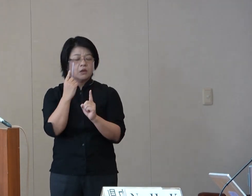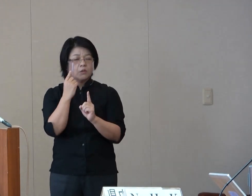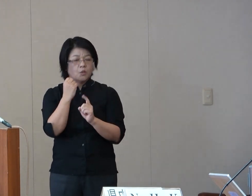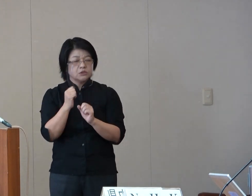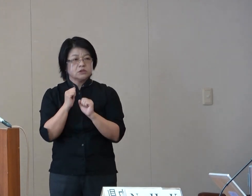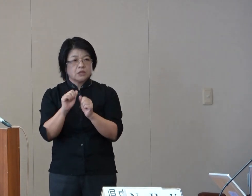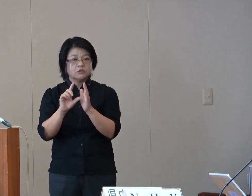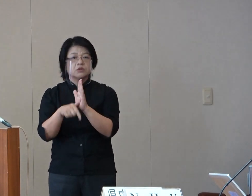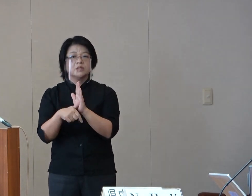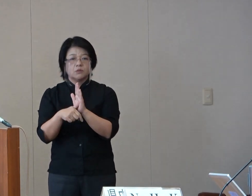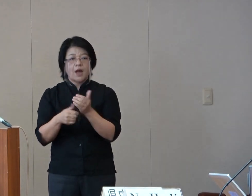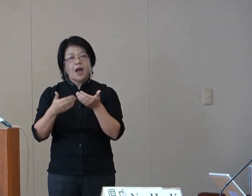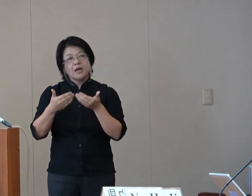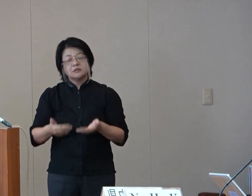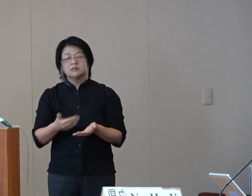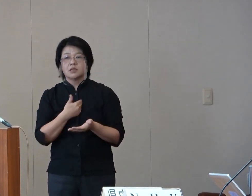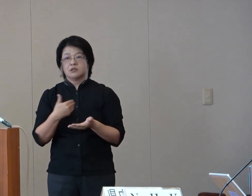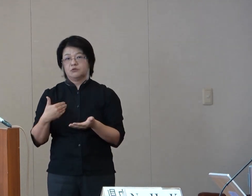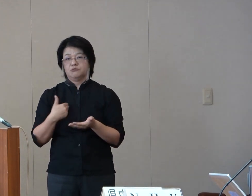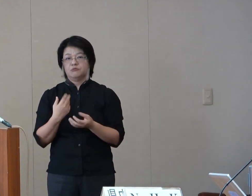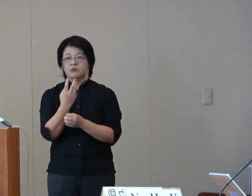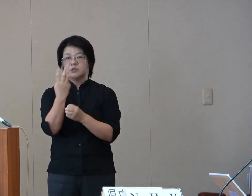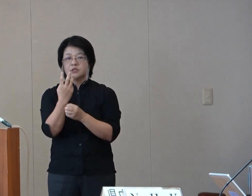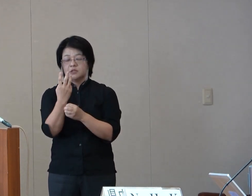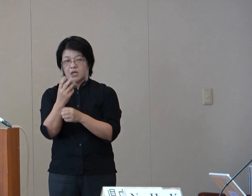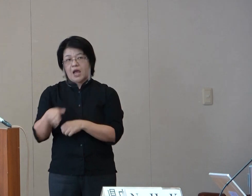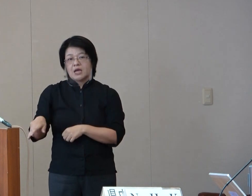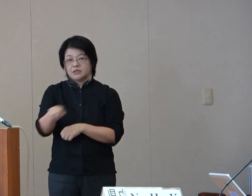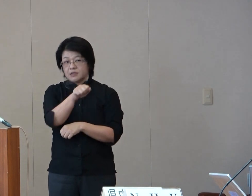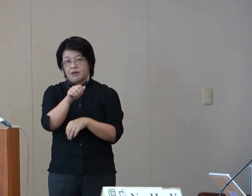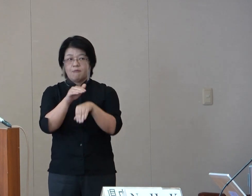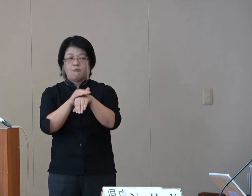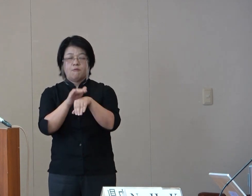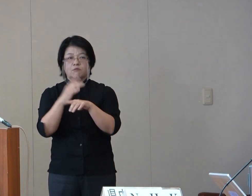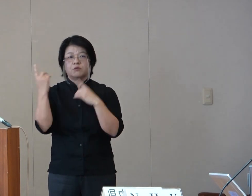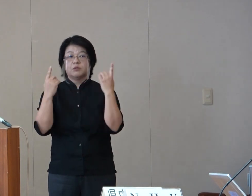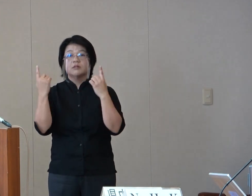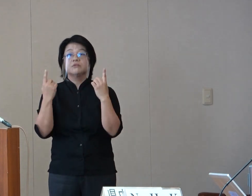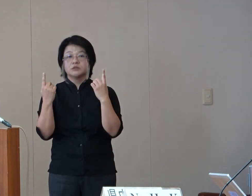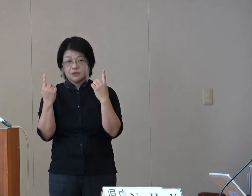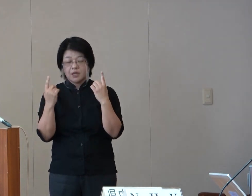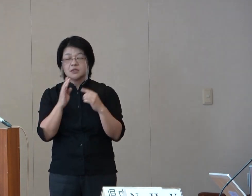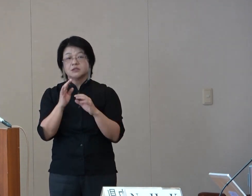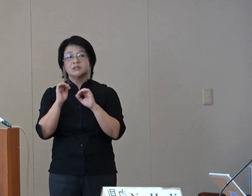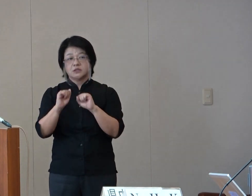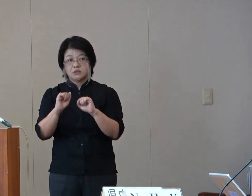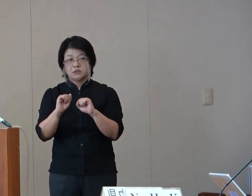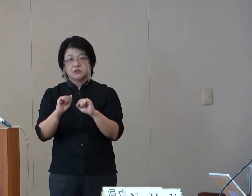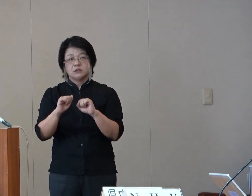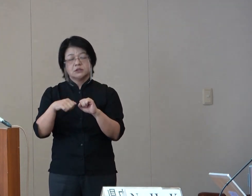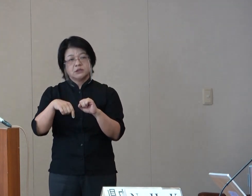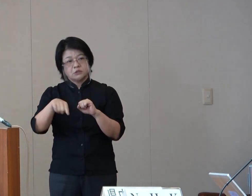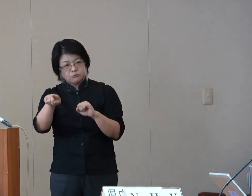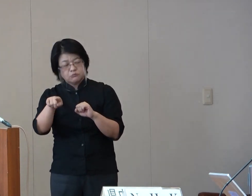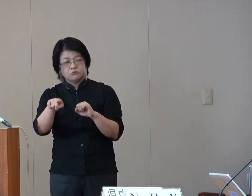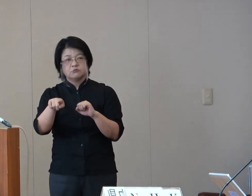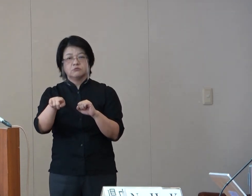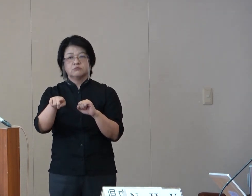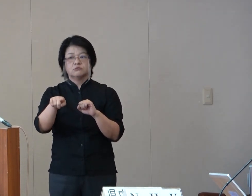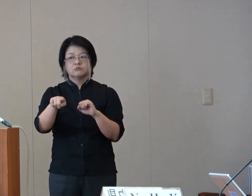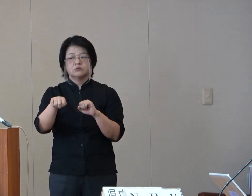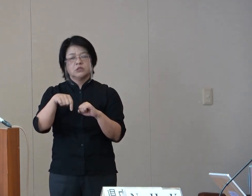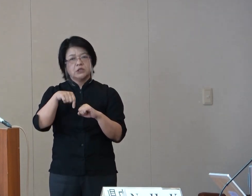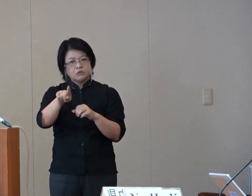に行えるですれば安全安心なうイベントとして実施して受けるは稲葉を